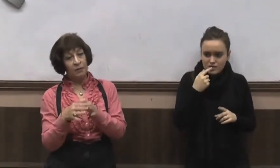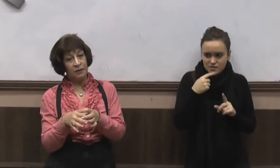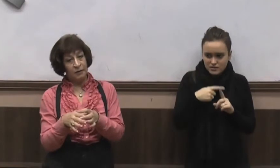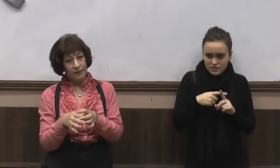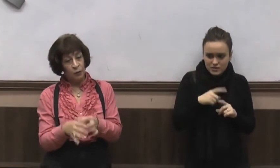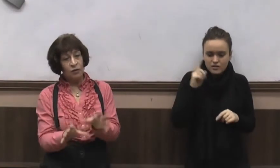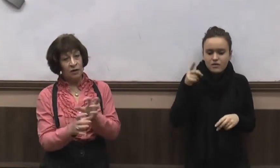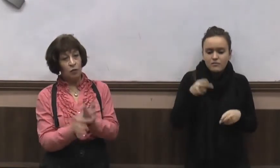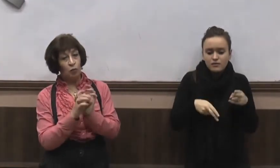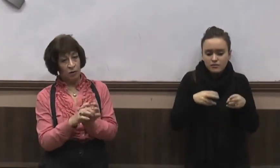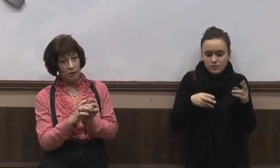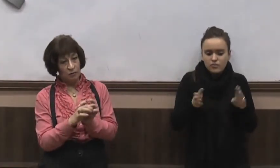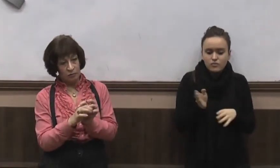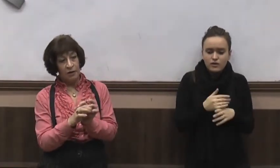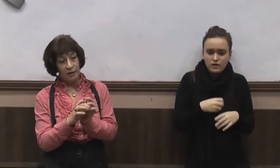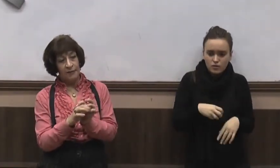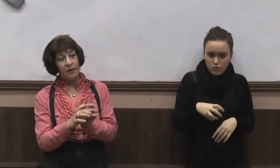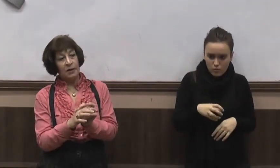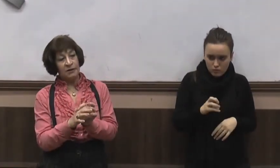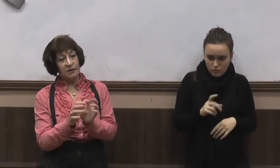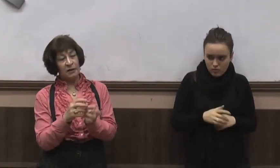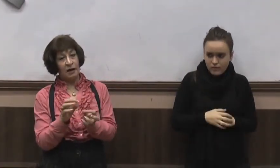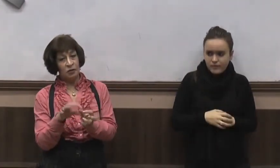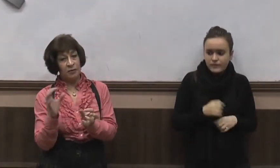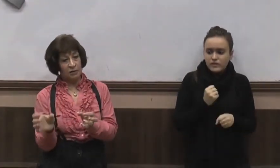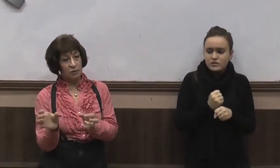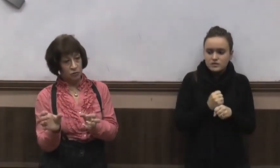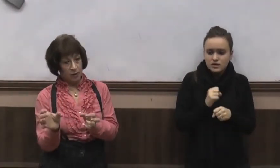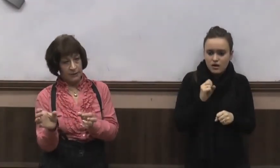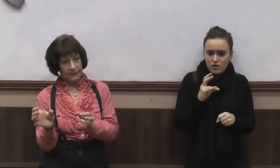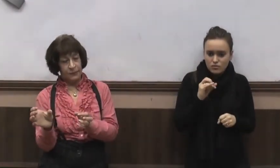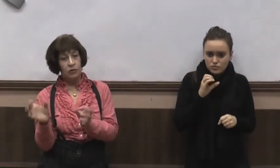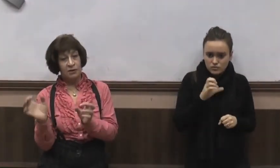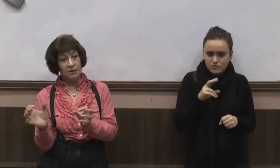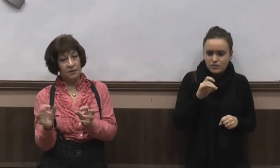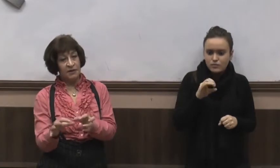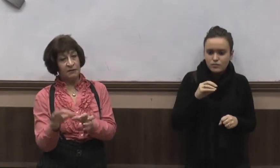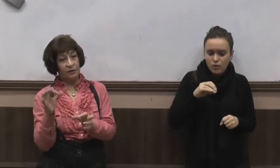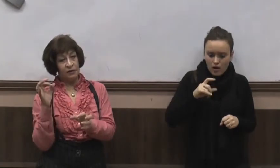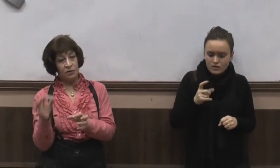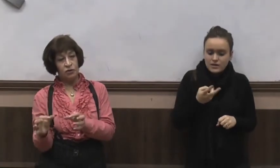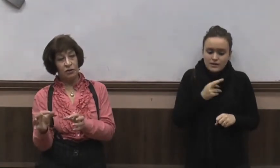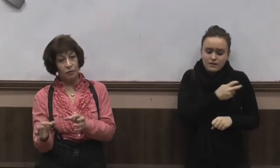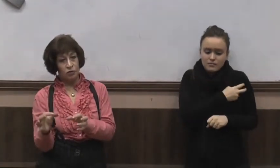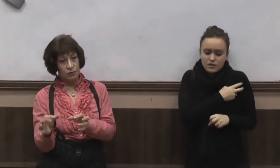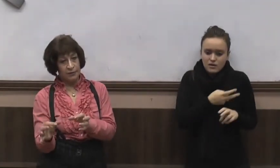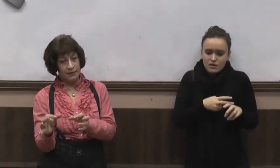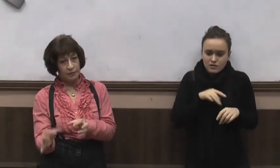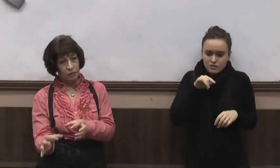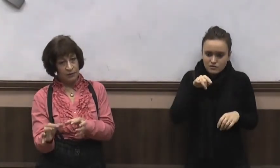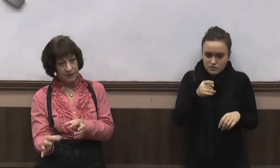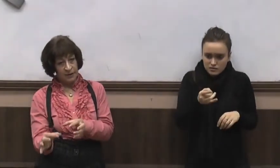Его прооперировали, удалили опухоль, удалили, сделали анус претернатуралис. То есть для немедиков это дырочка